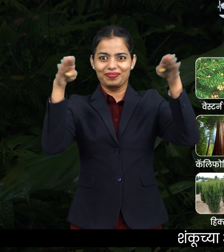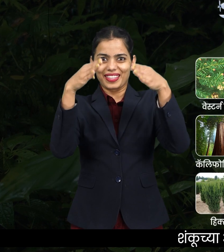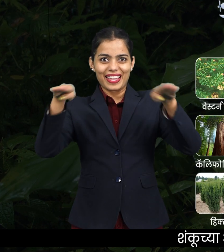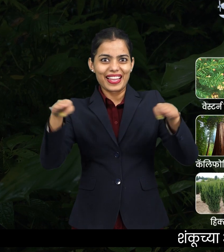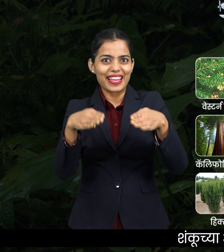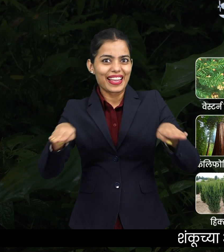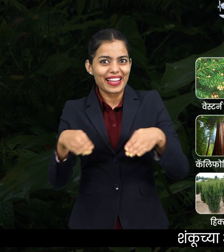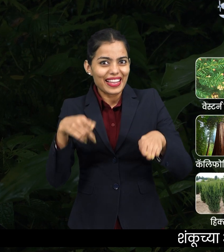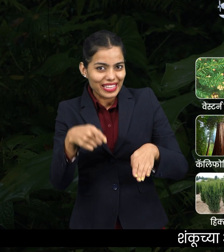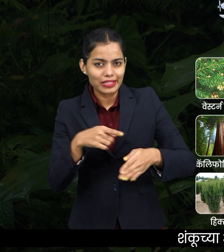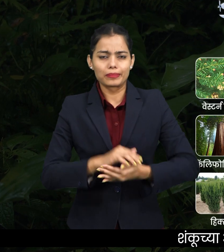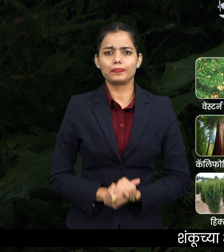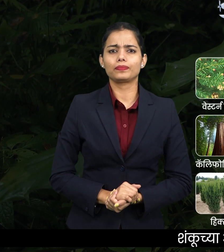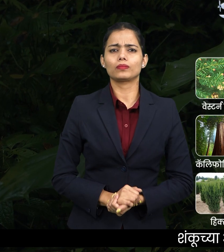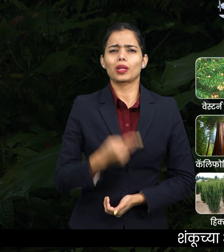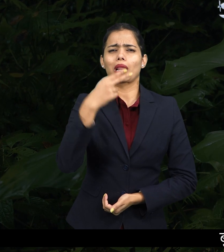शंकूच्या आकाराची झाडे.